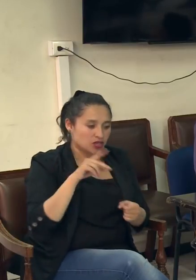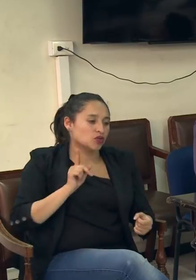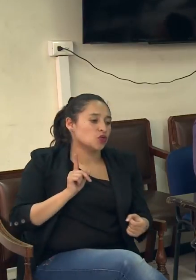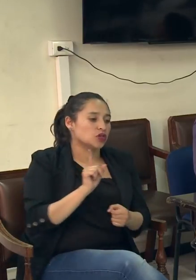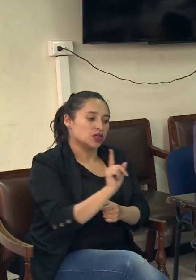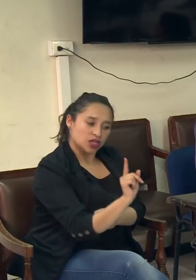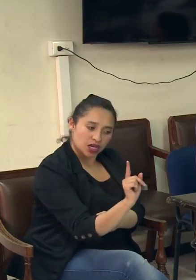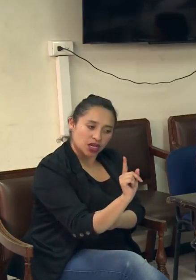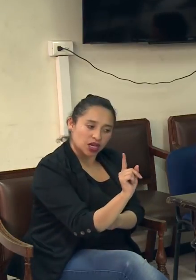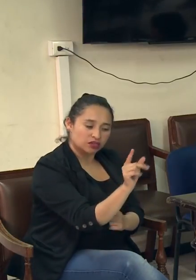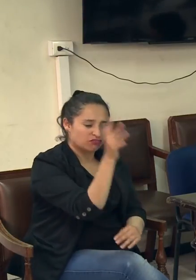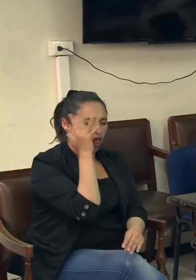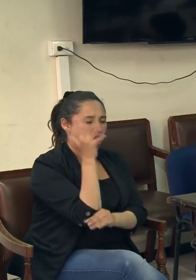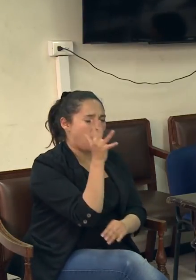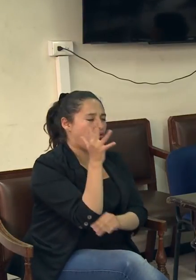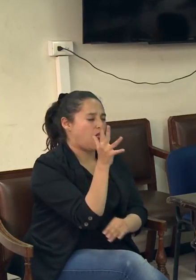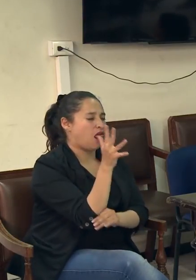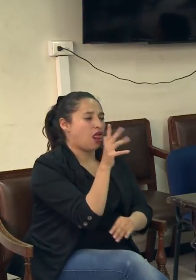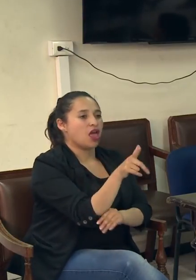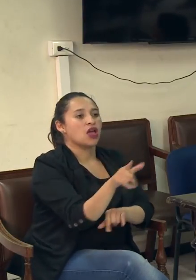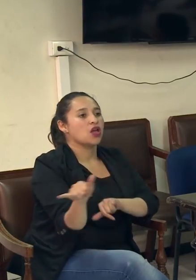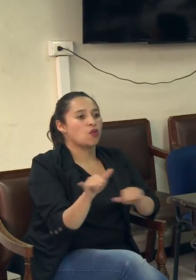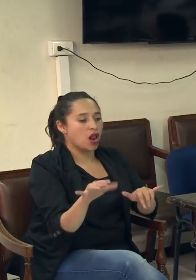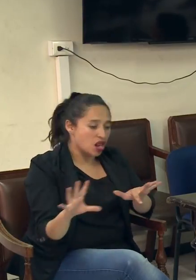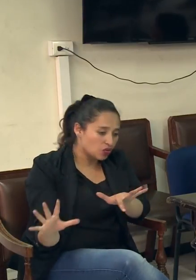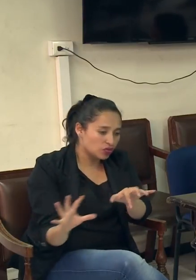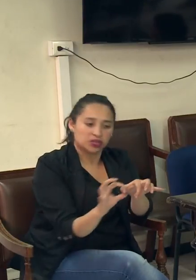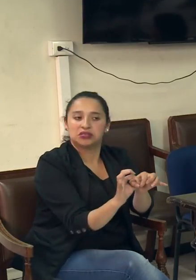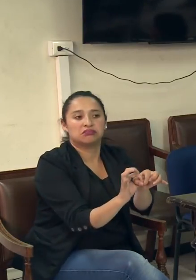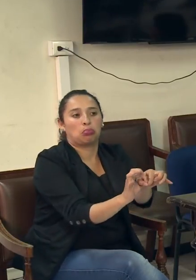fragmentar los compañeros y se van a dañar las alianzas, bueno.